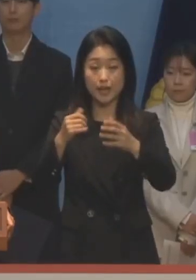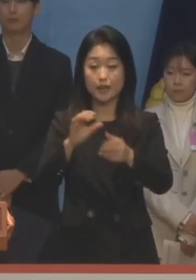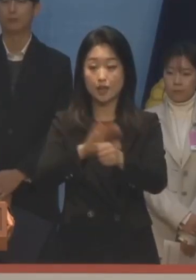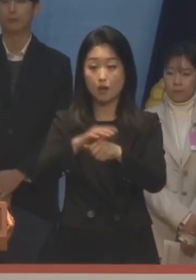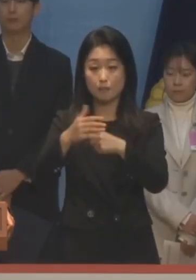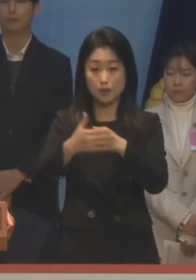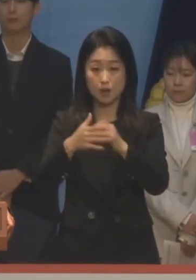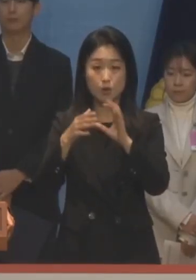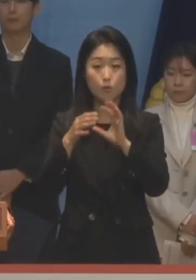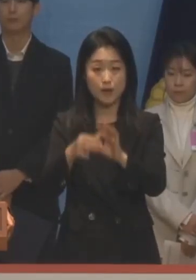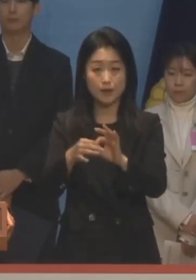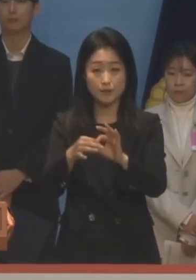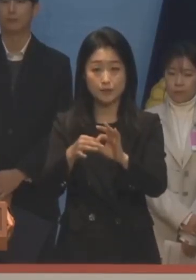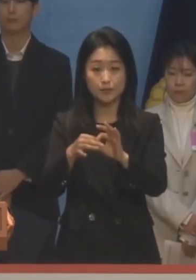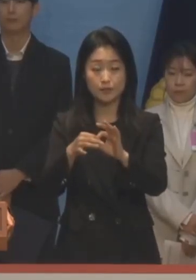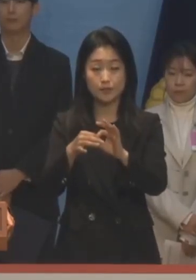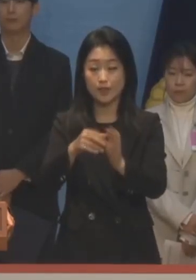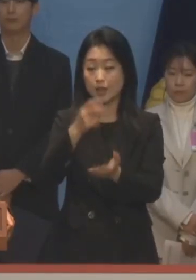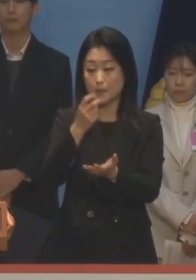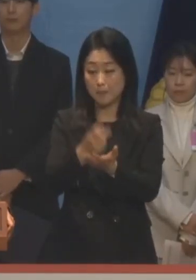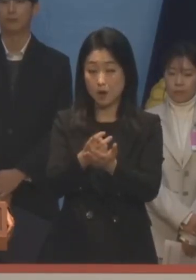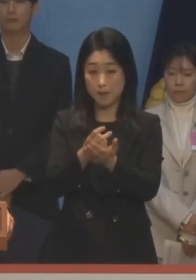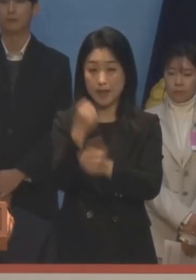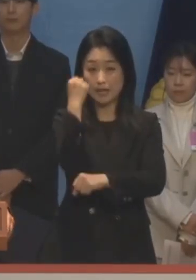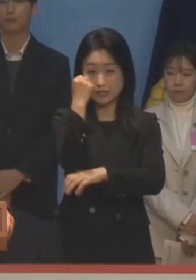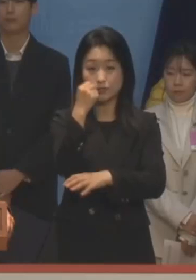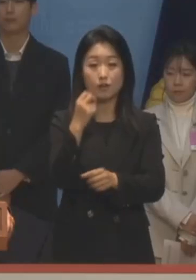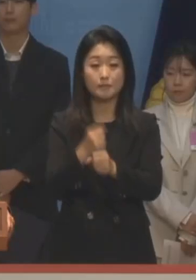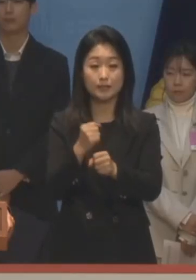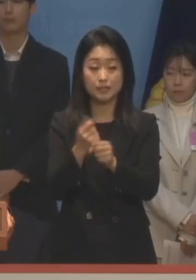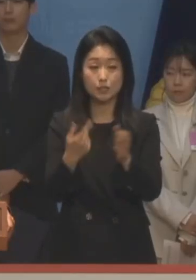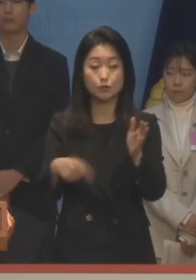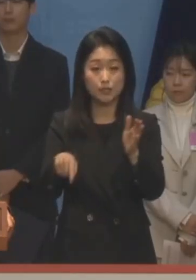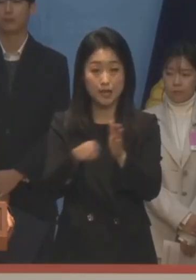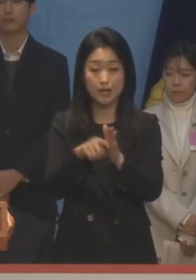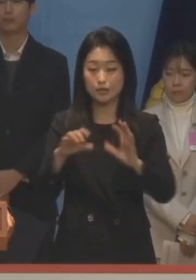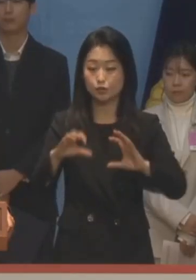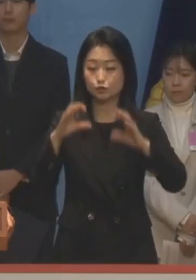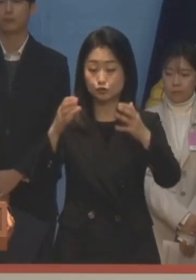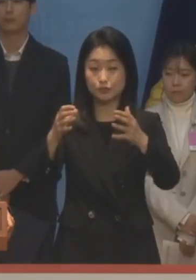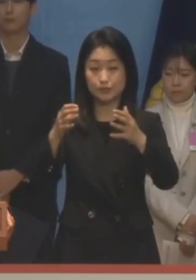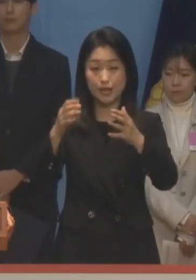국제개발협력의 법적 기틀을 만들기 위한